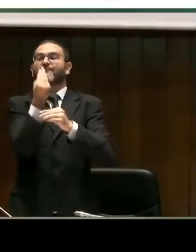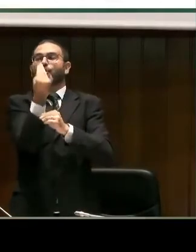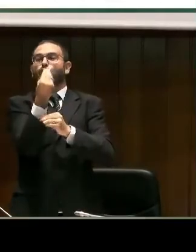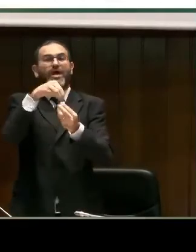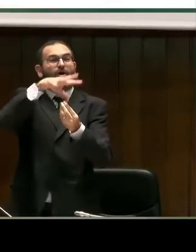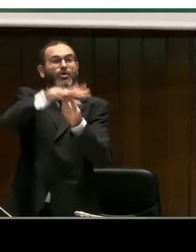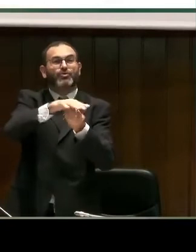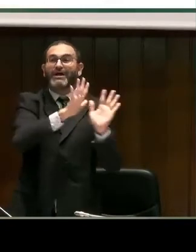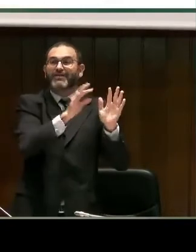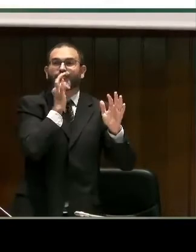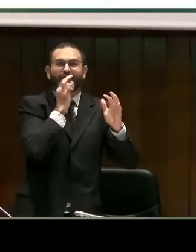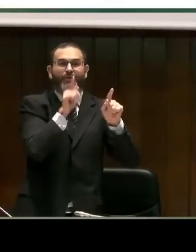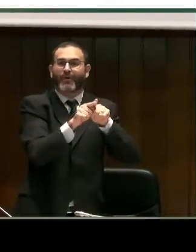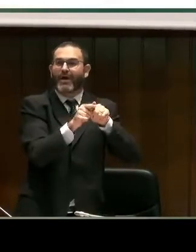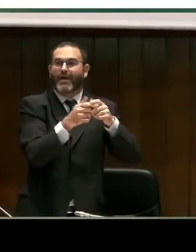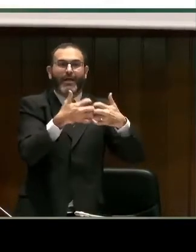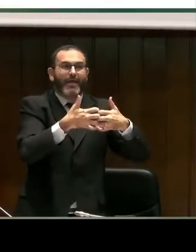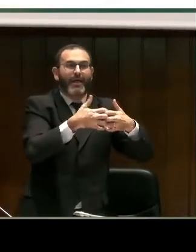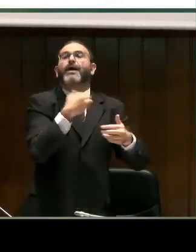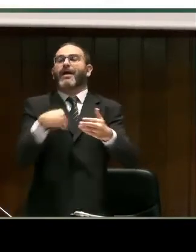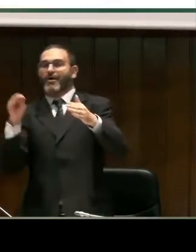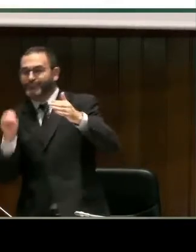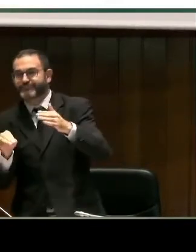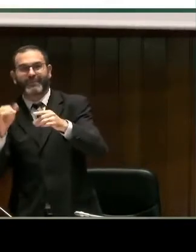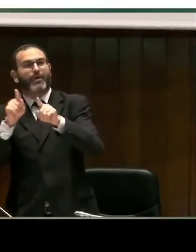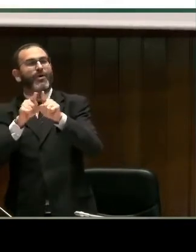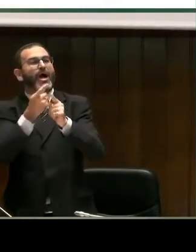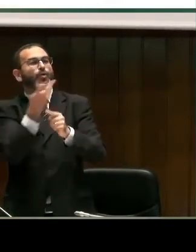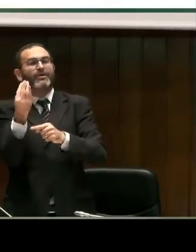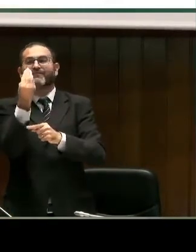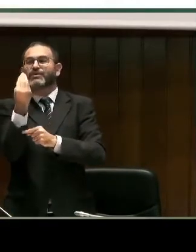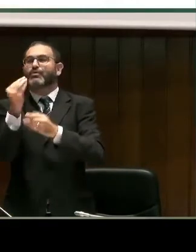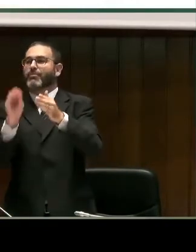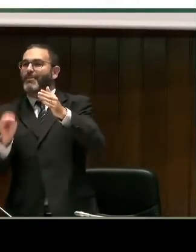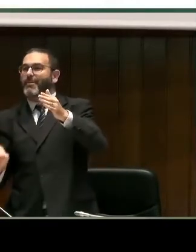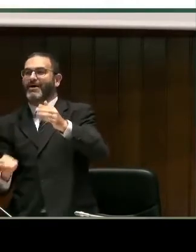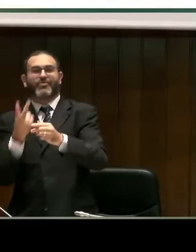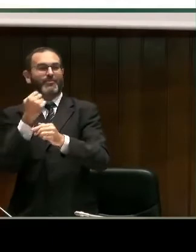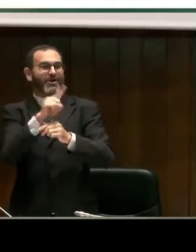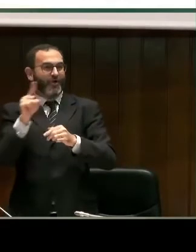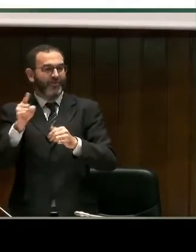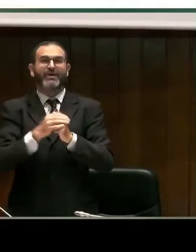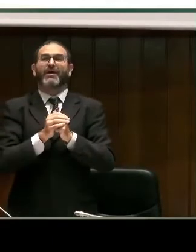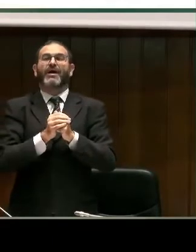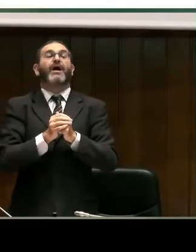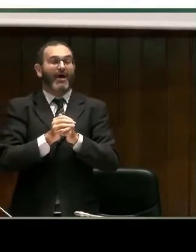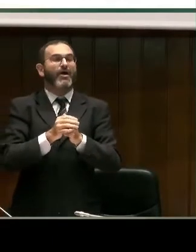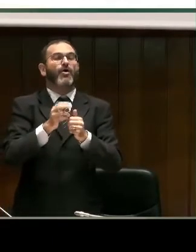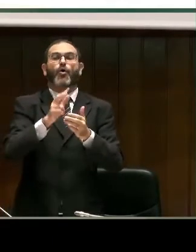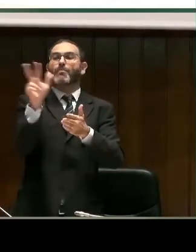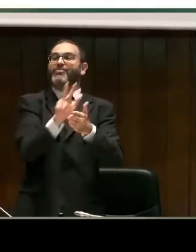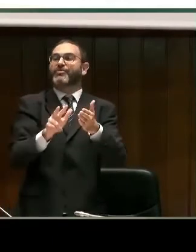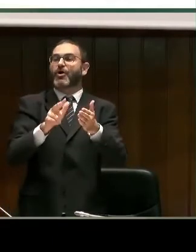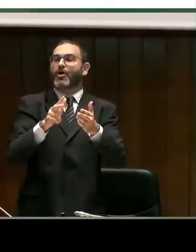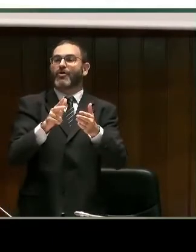que en el año 2007 no existía y ya sí en el 2011, también la figura del ADECOSOR, que